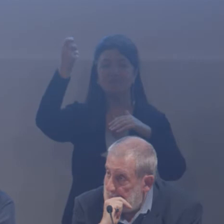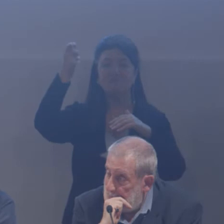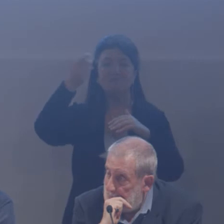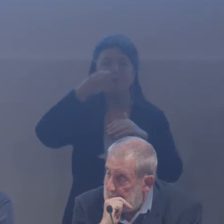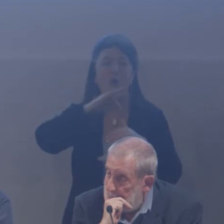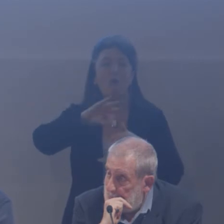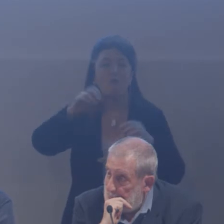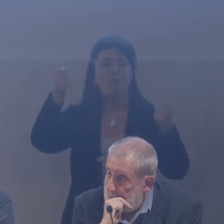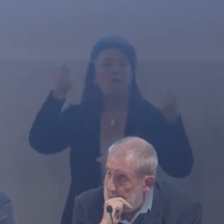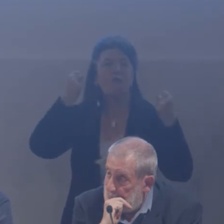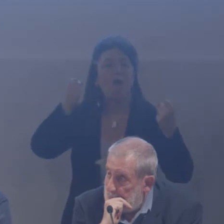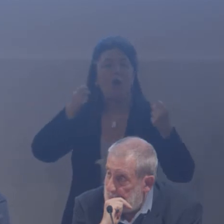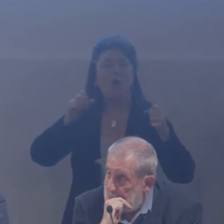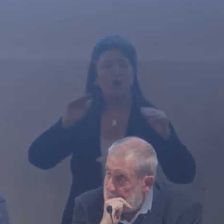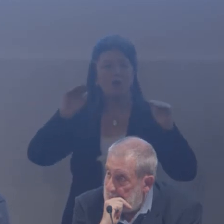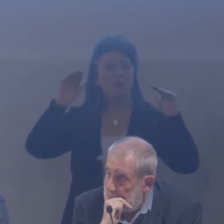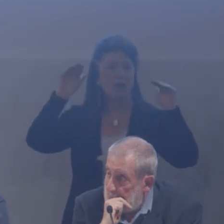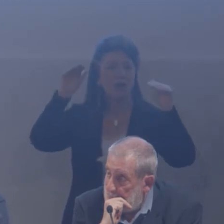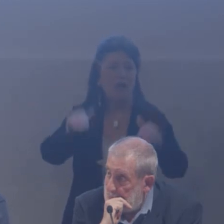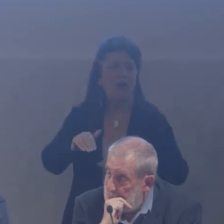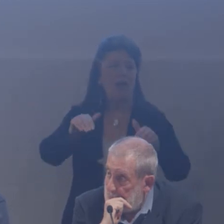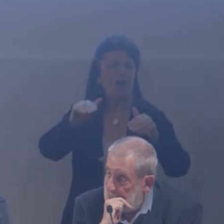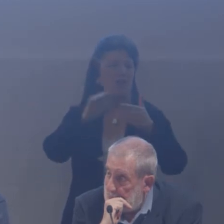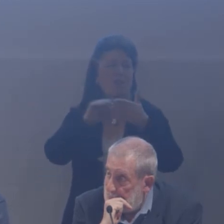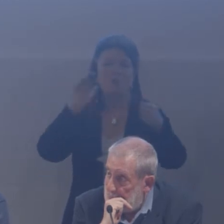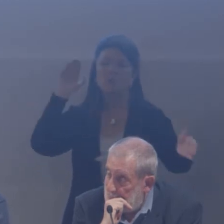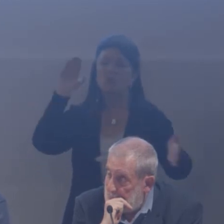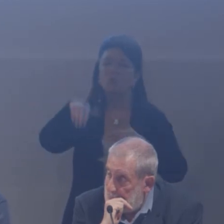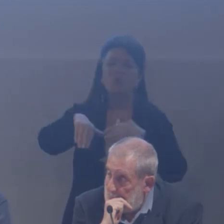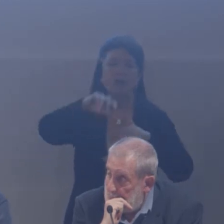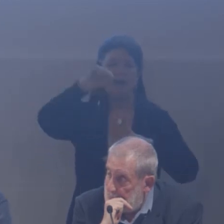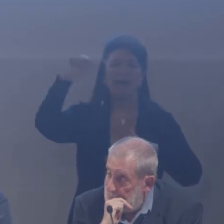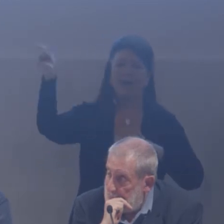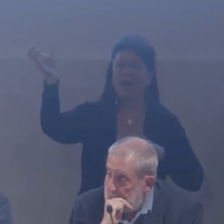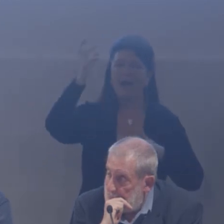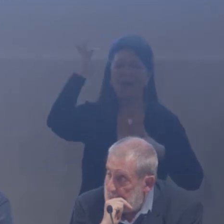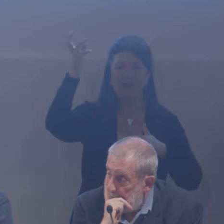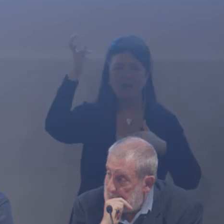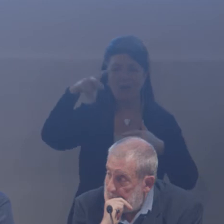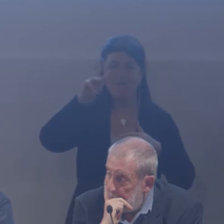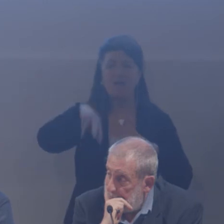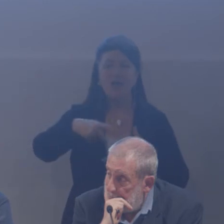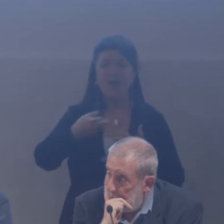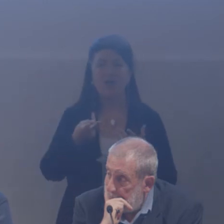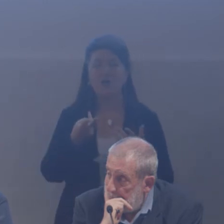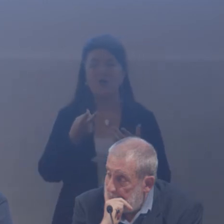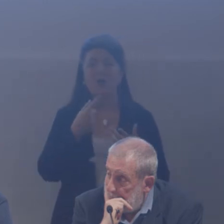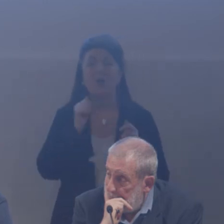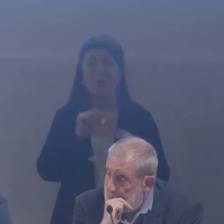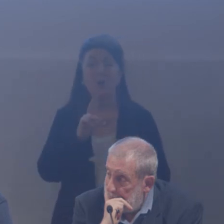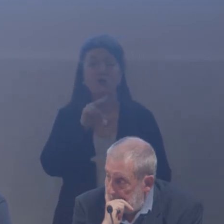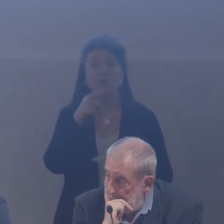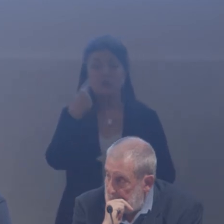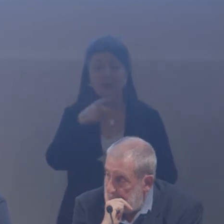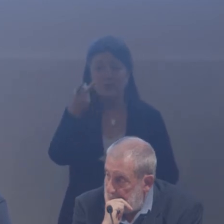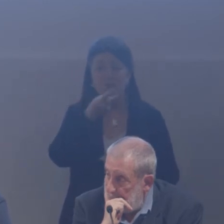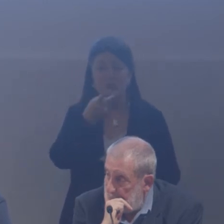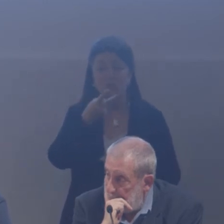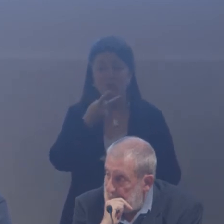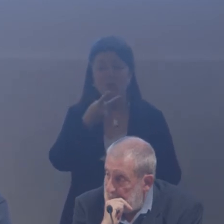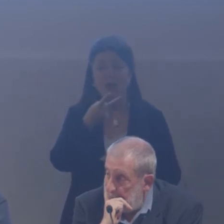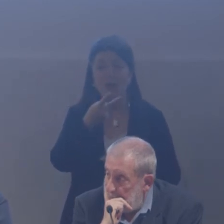è forte, che... io penso che invece dobbiamo riconoscere che erano dei fuoriclasse,